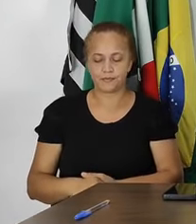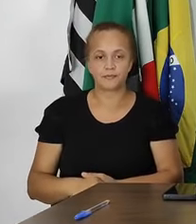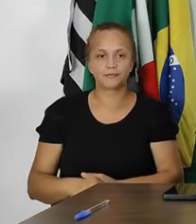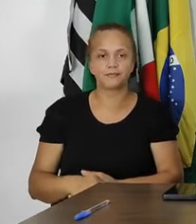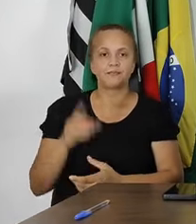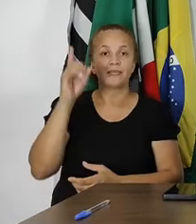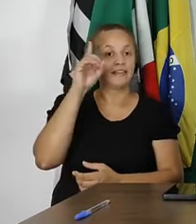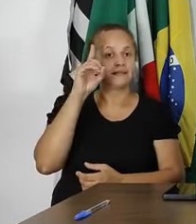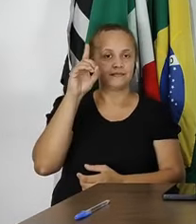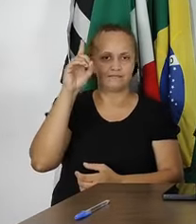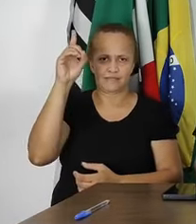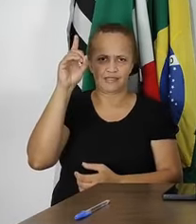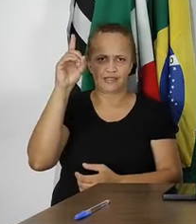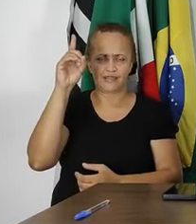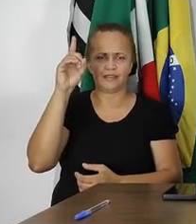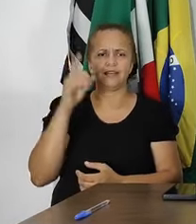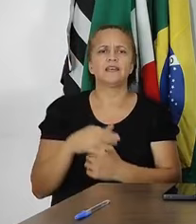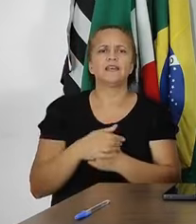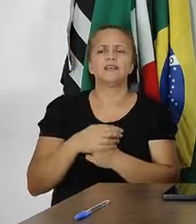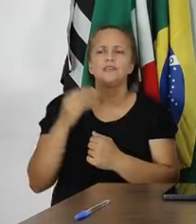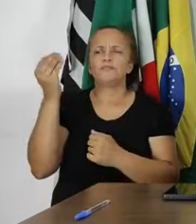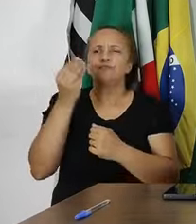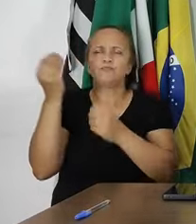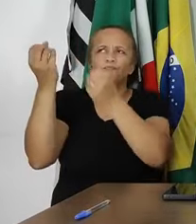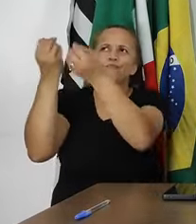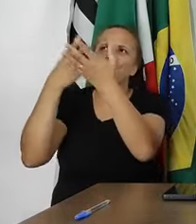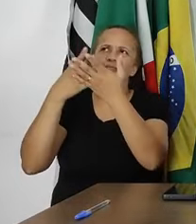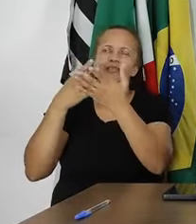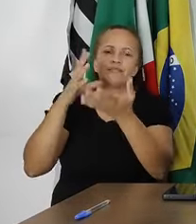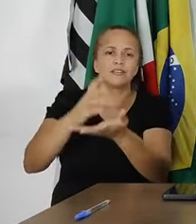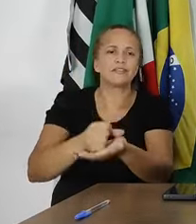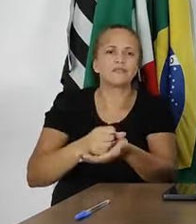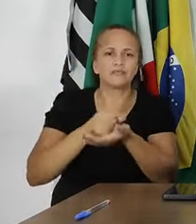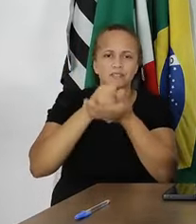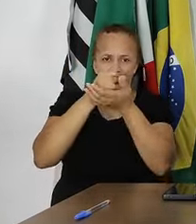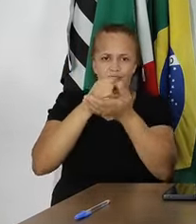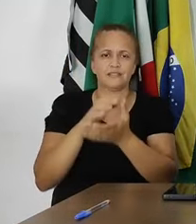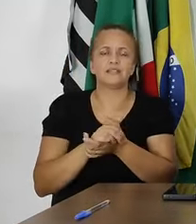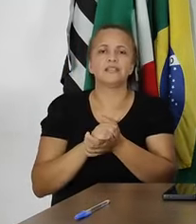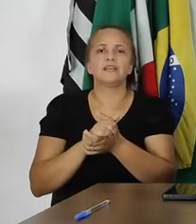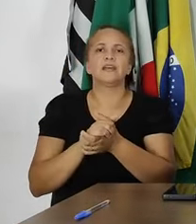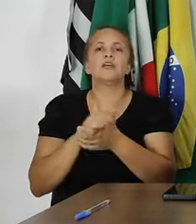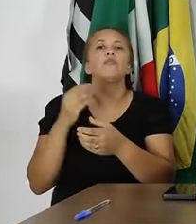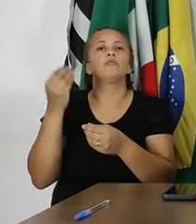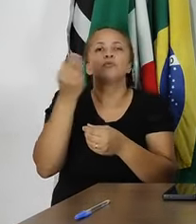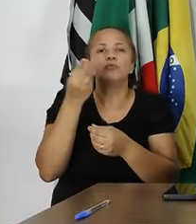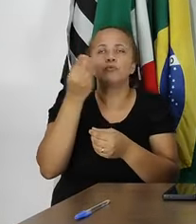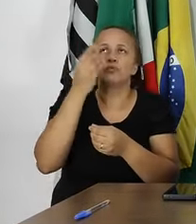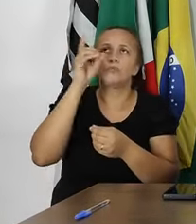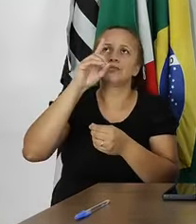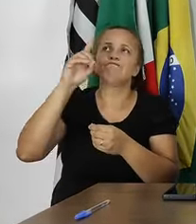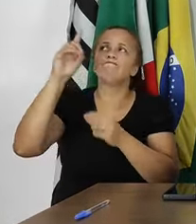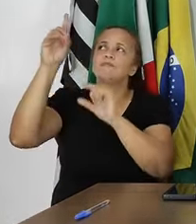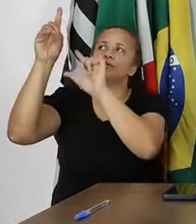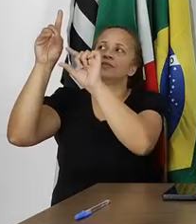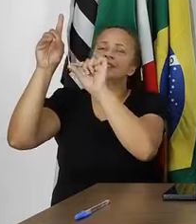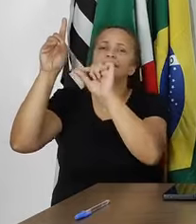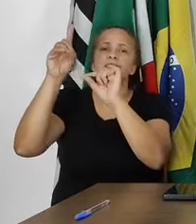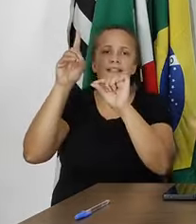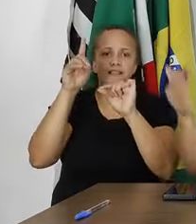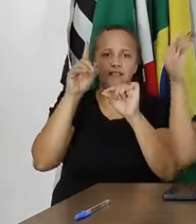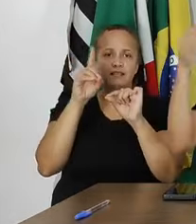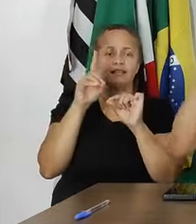ao nos salvar, Deus, ao operar em mim, você, o milagre do novo nascimento, Ele espera que agora,